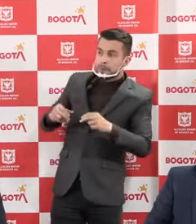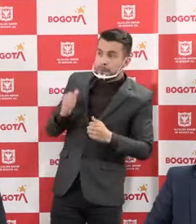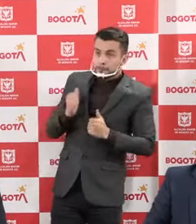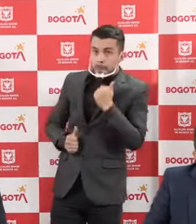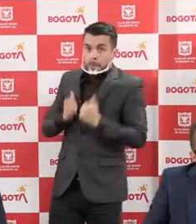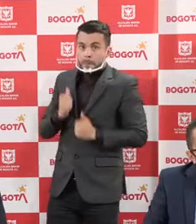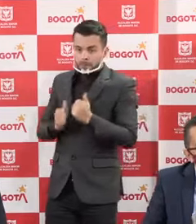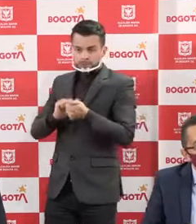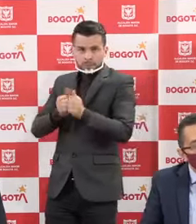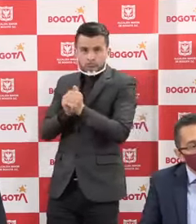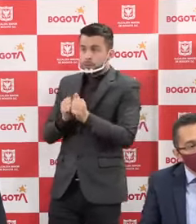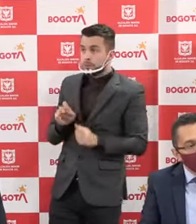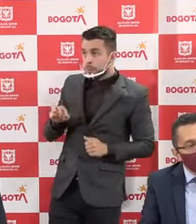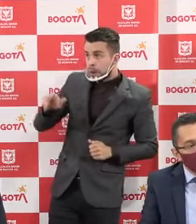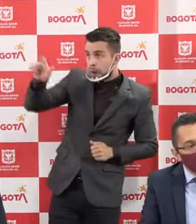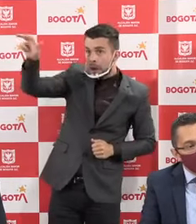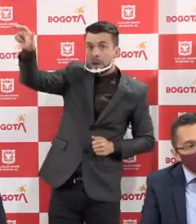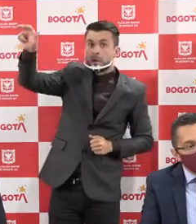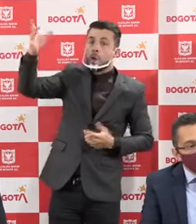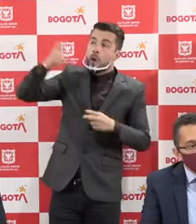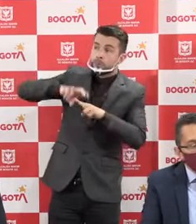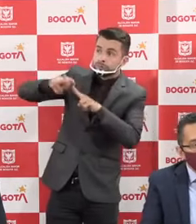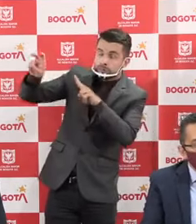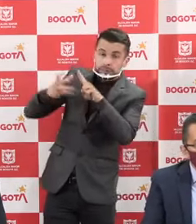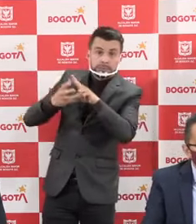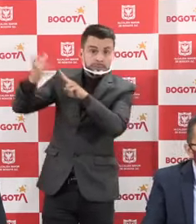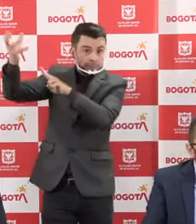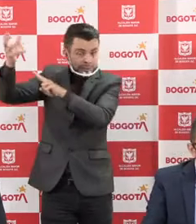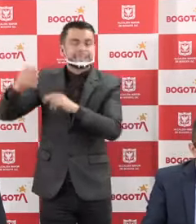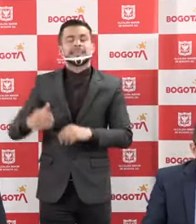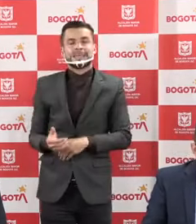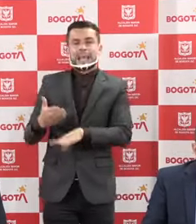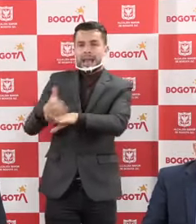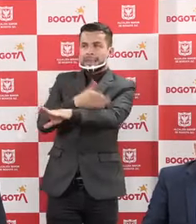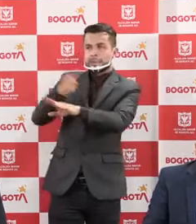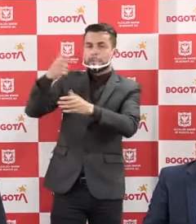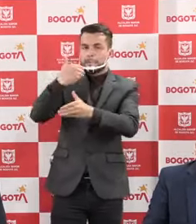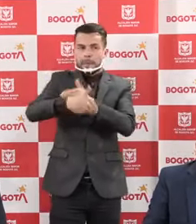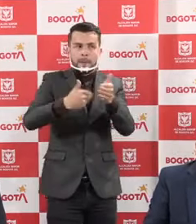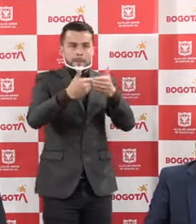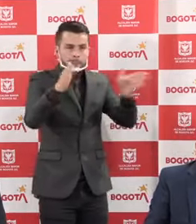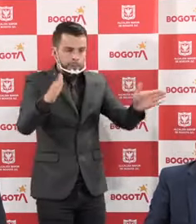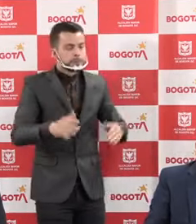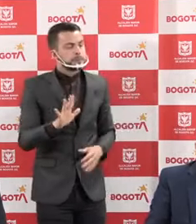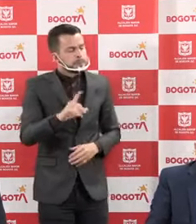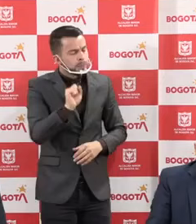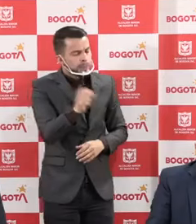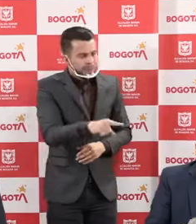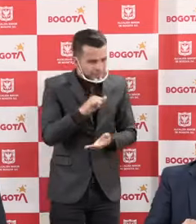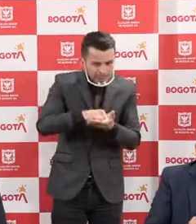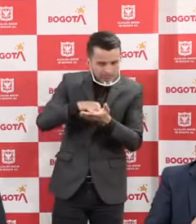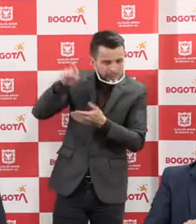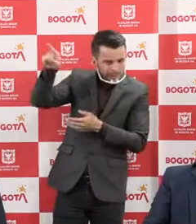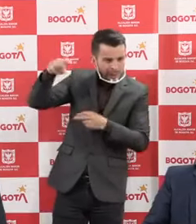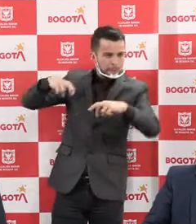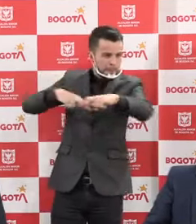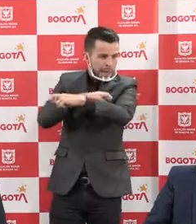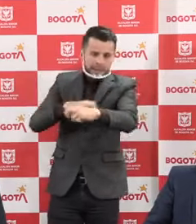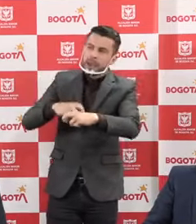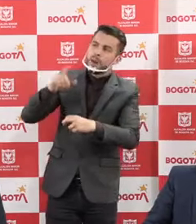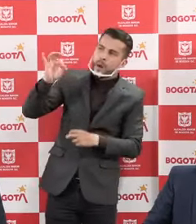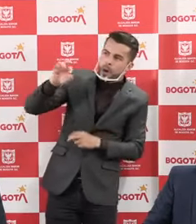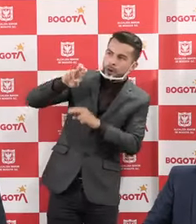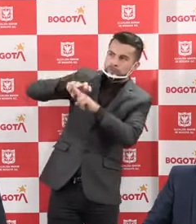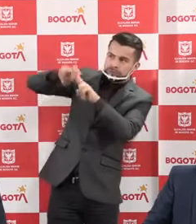y las personas que tienen por ejemplo casetas o tiendas en parques distritales también pueden trabajar el líder